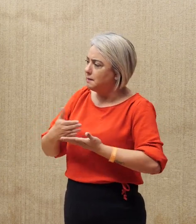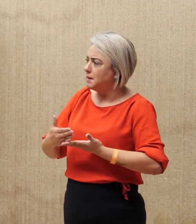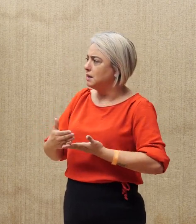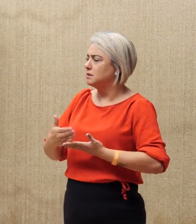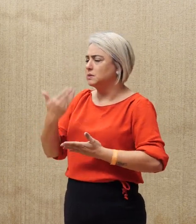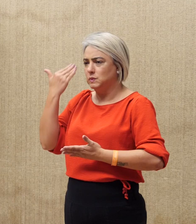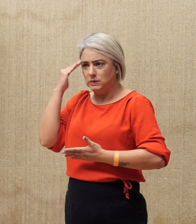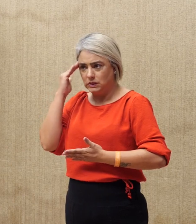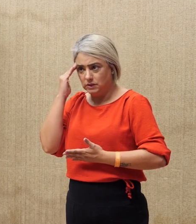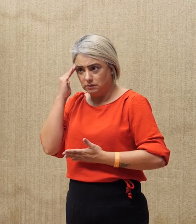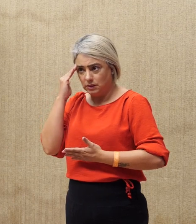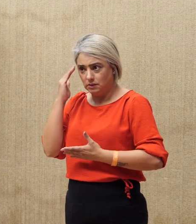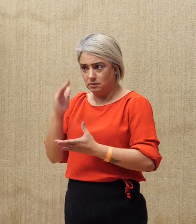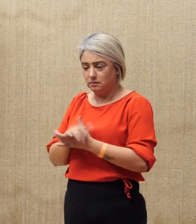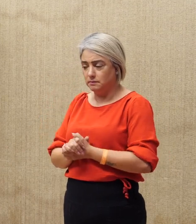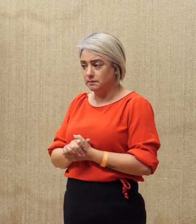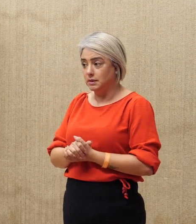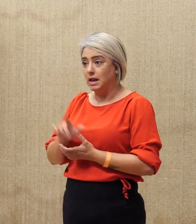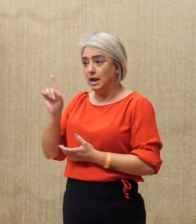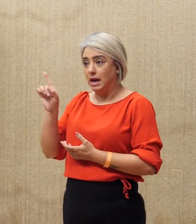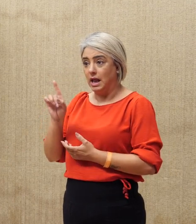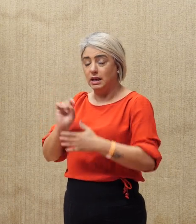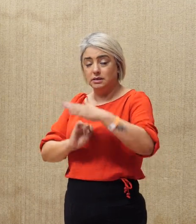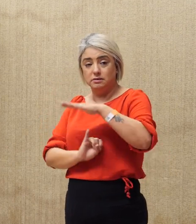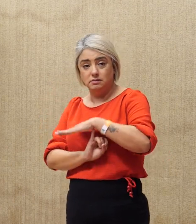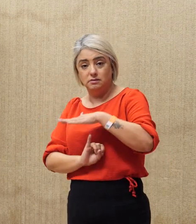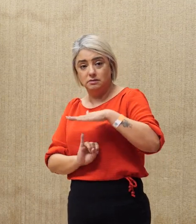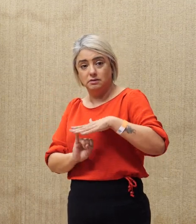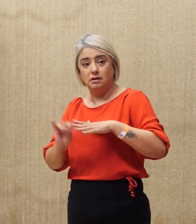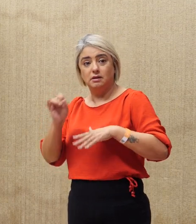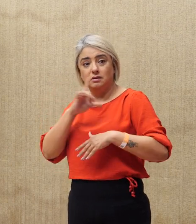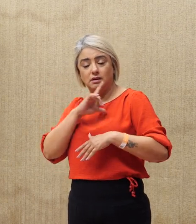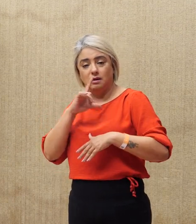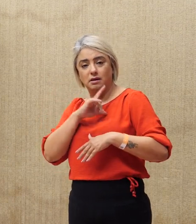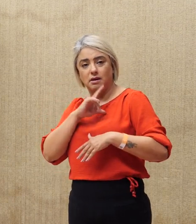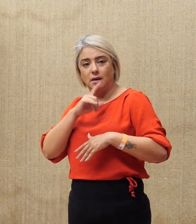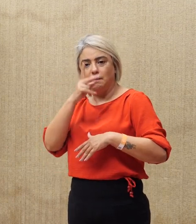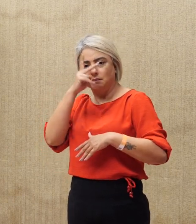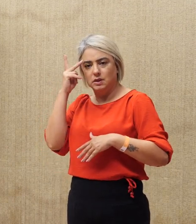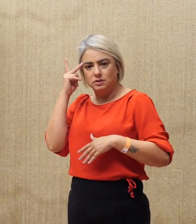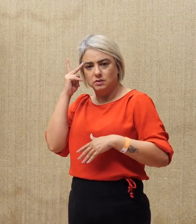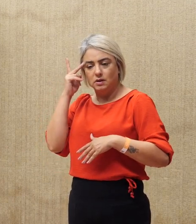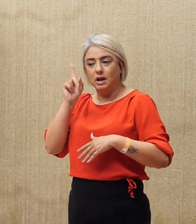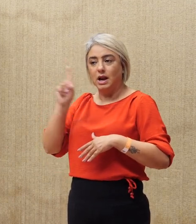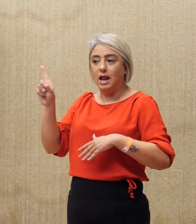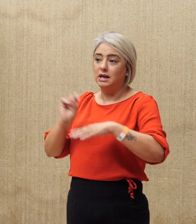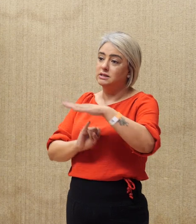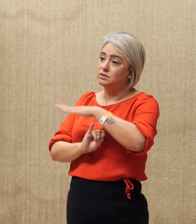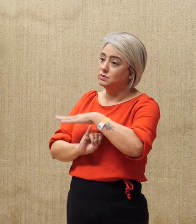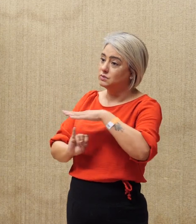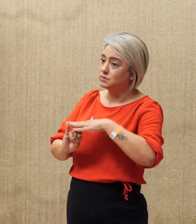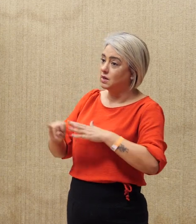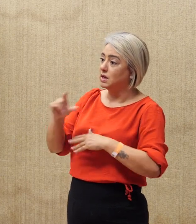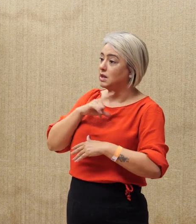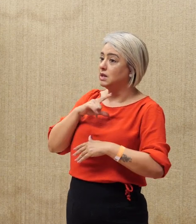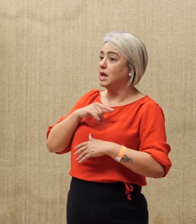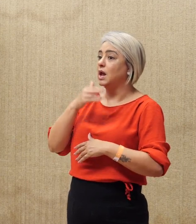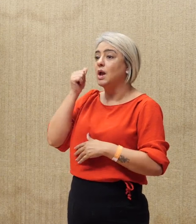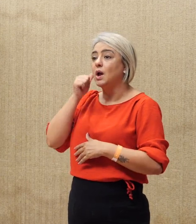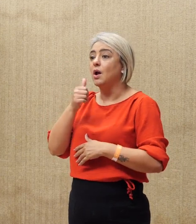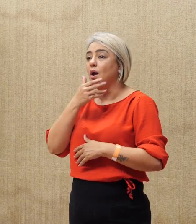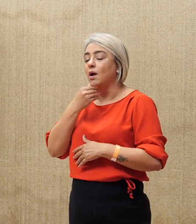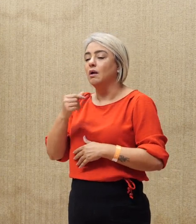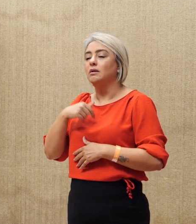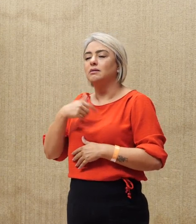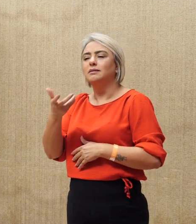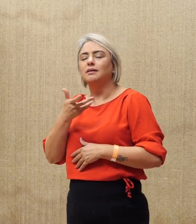do entendimento que lá nas instituições tem pessoas, lá nas instituições tem homens e mulheres